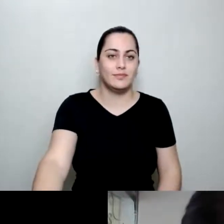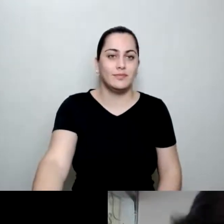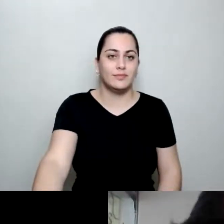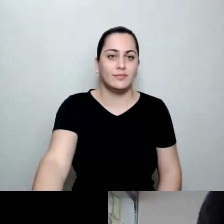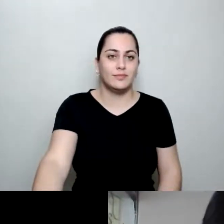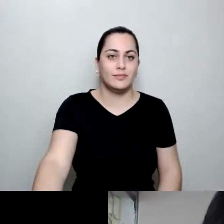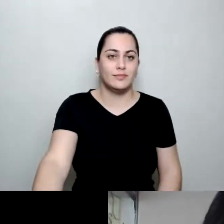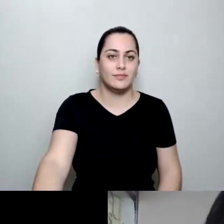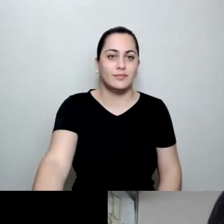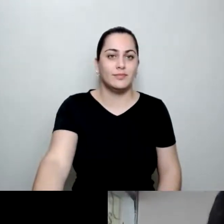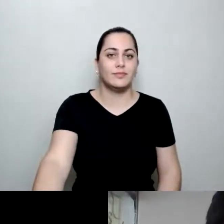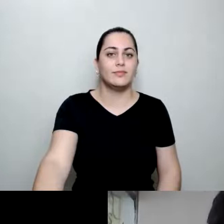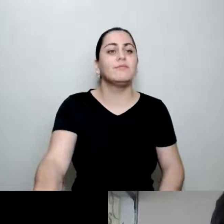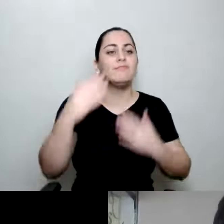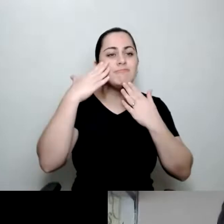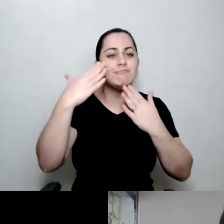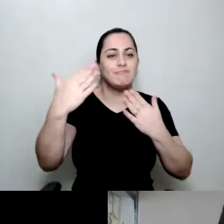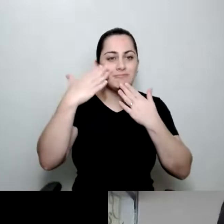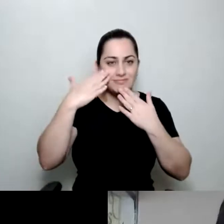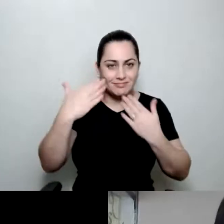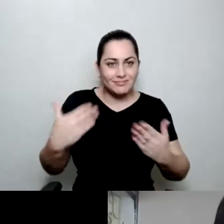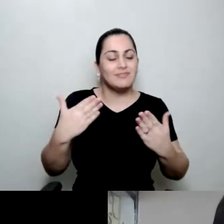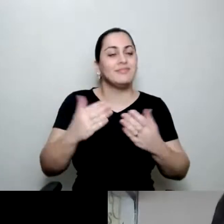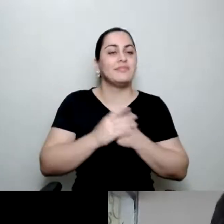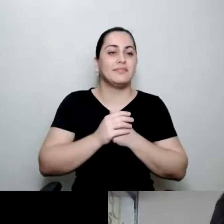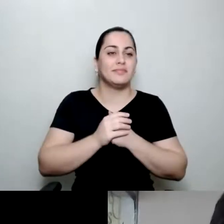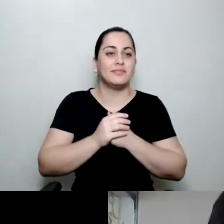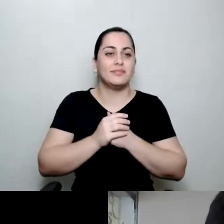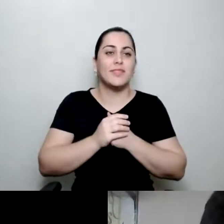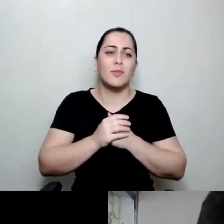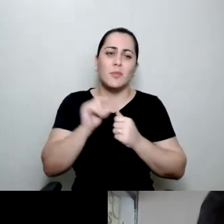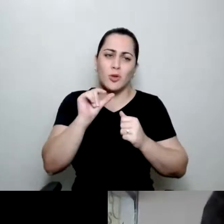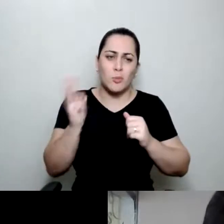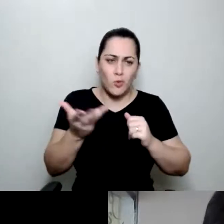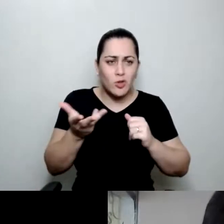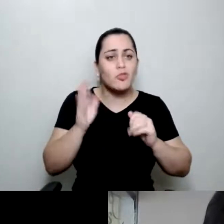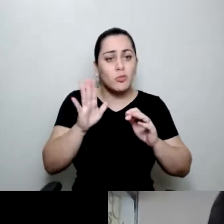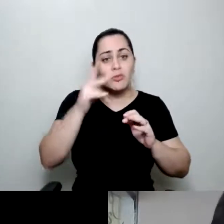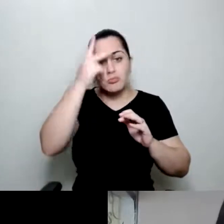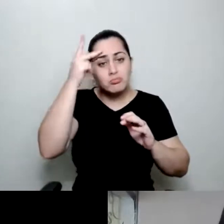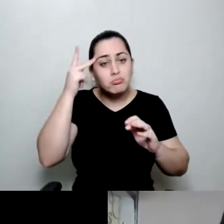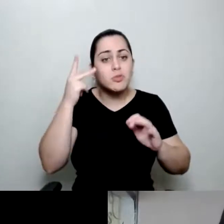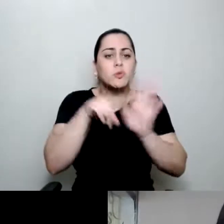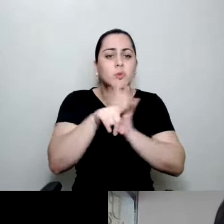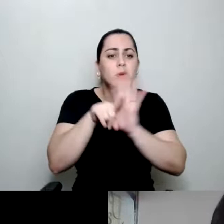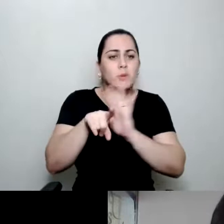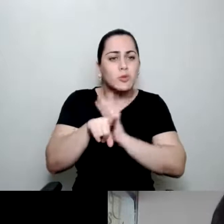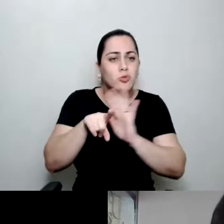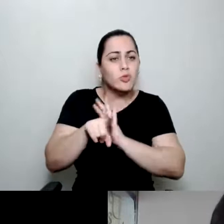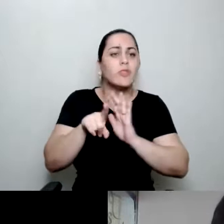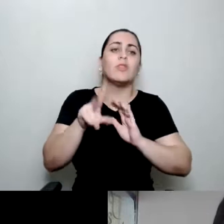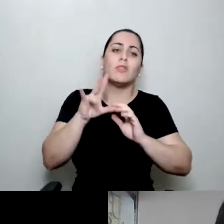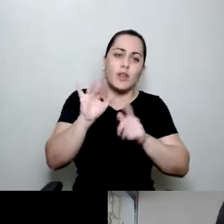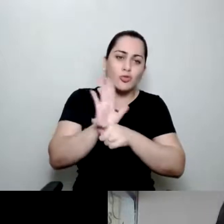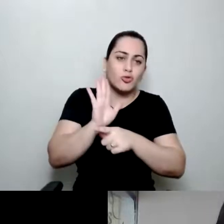Obrigada, Sebastião. Ok, foi mais corridinho no final, mas as pessoas foram fazendo perguntas aqui que vão